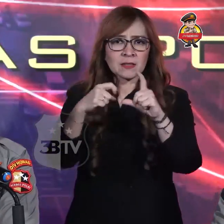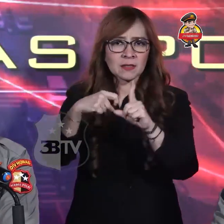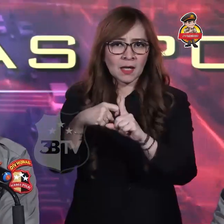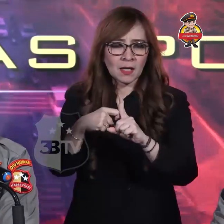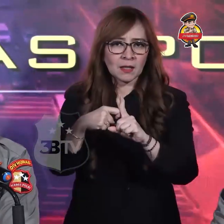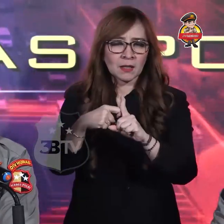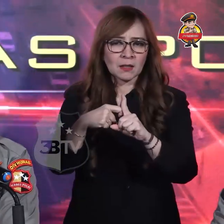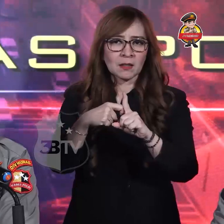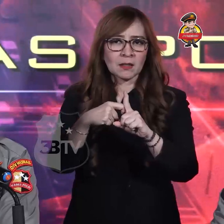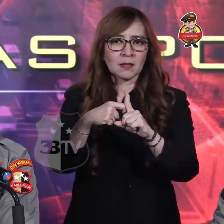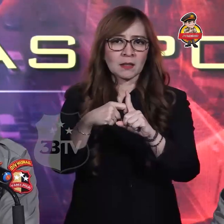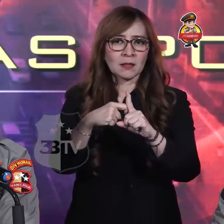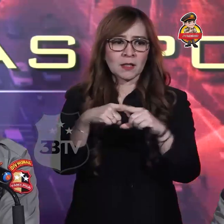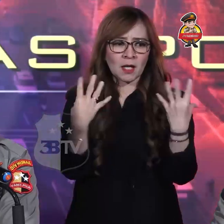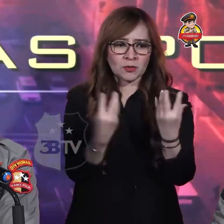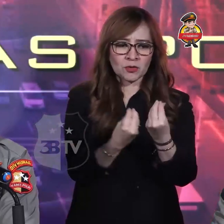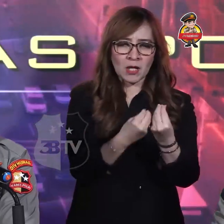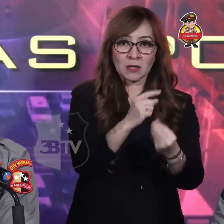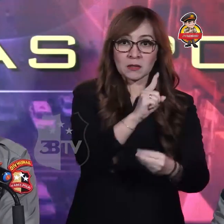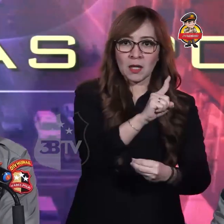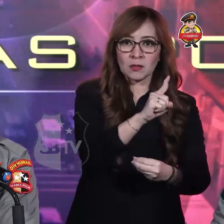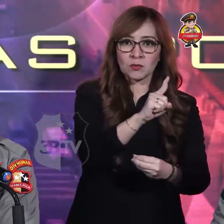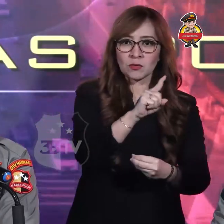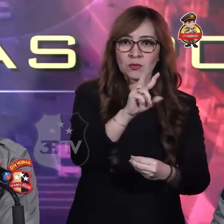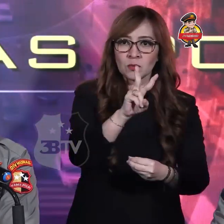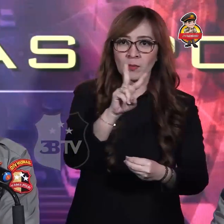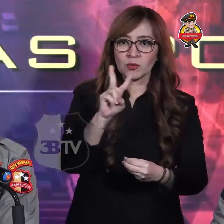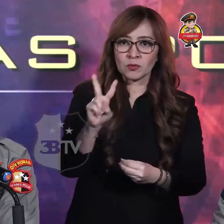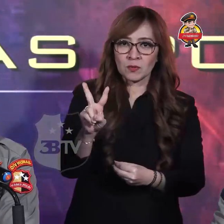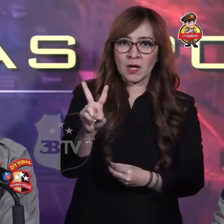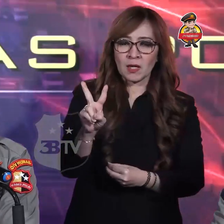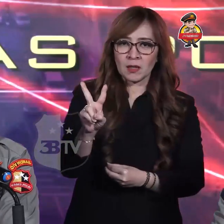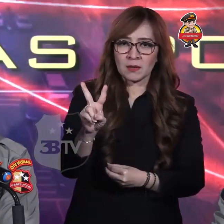dengan angka 122.